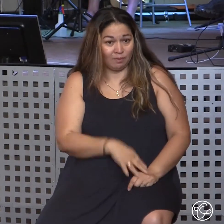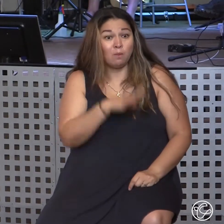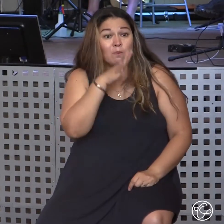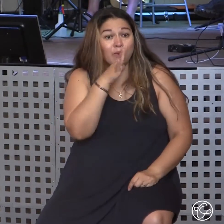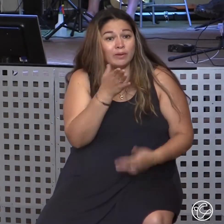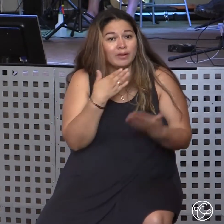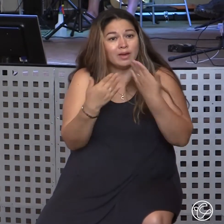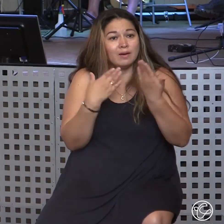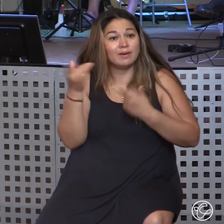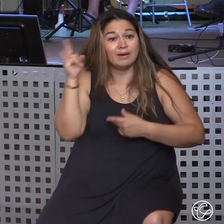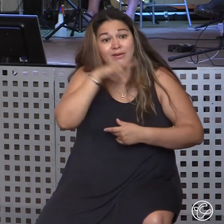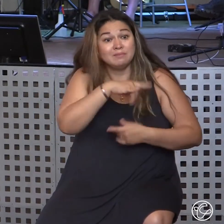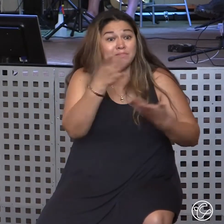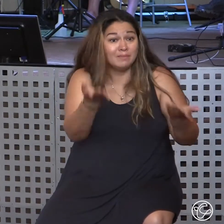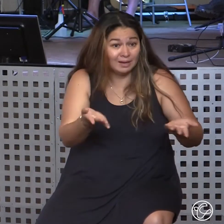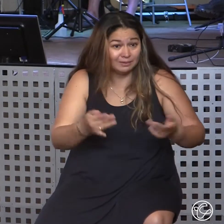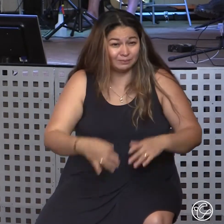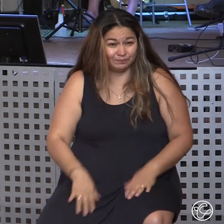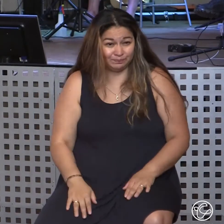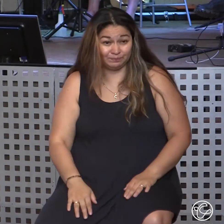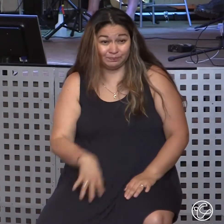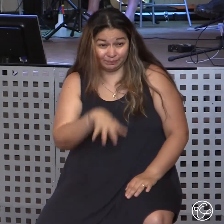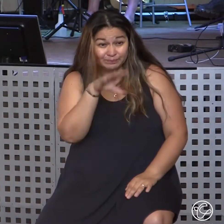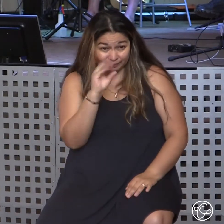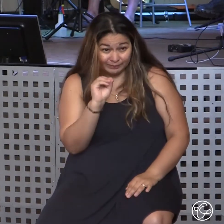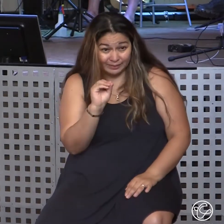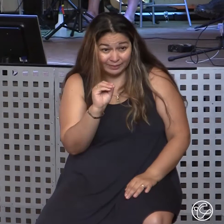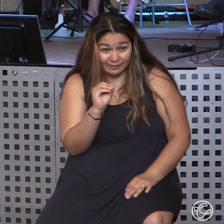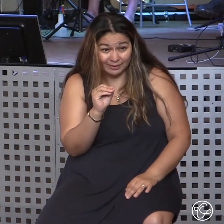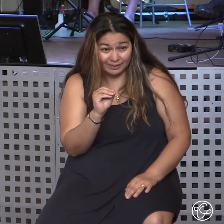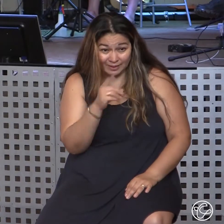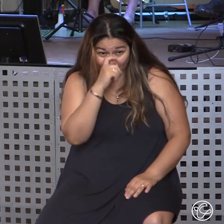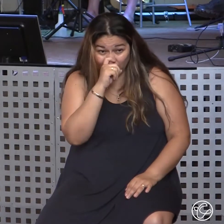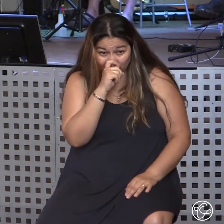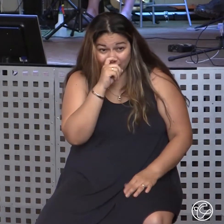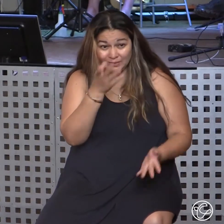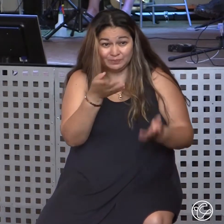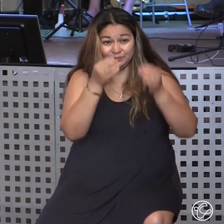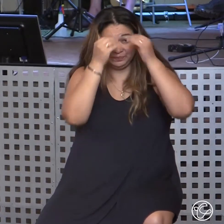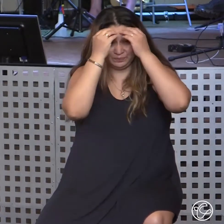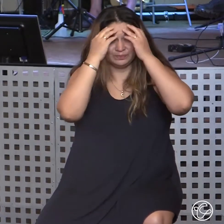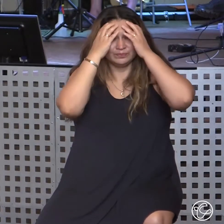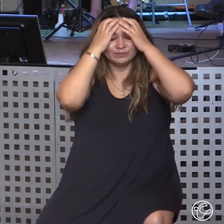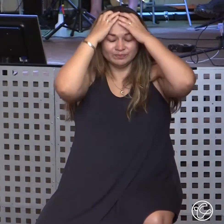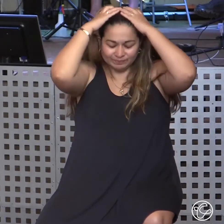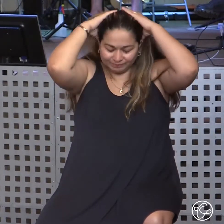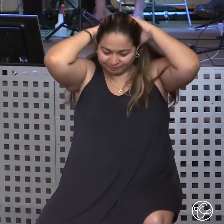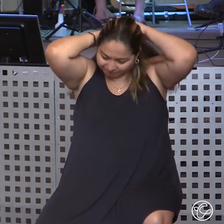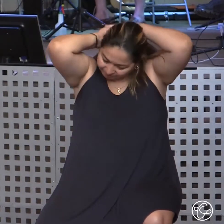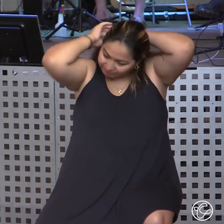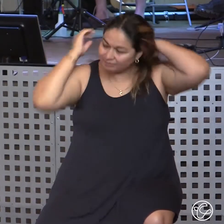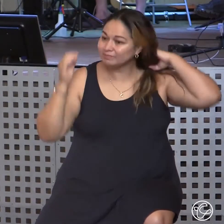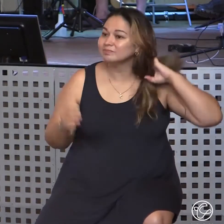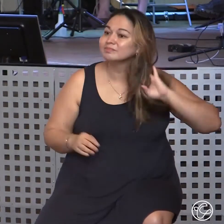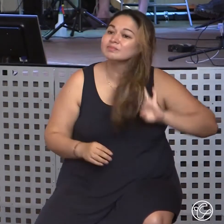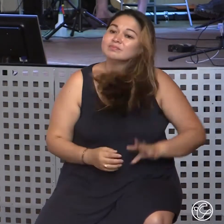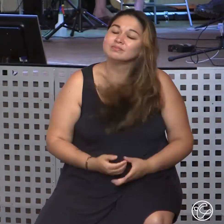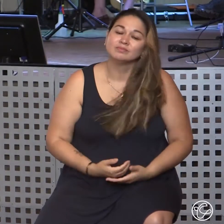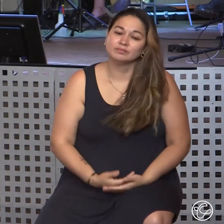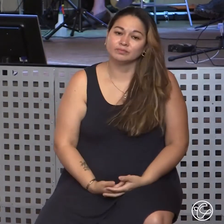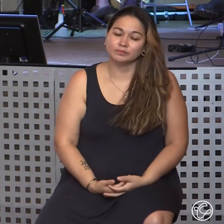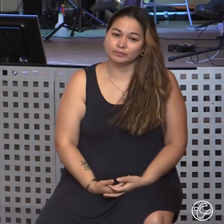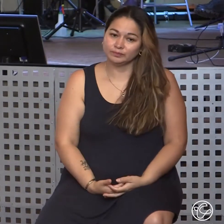¿De dónde ha sacado eso? ¿De dónde hace los milagros? ¿De dónde dice lo que? Es decir, cuestionando,